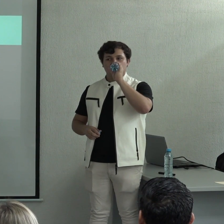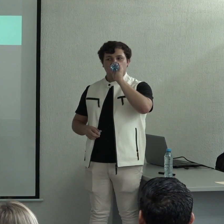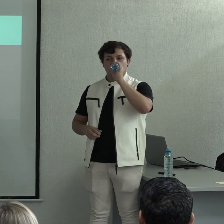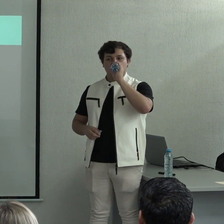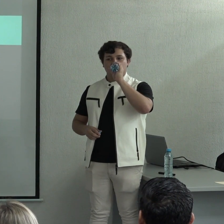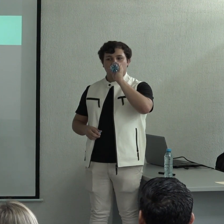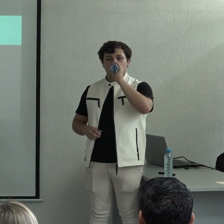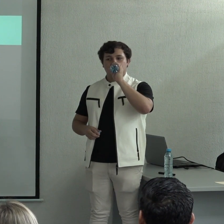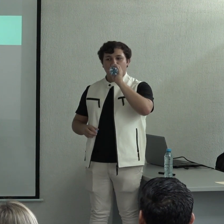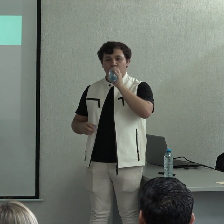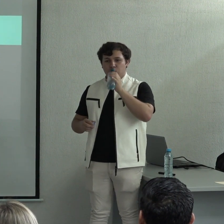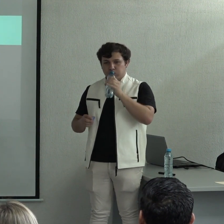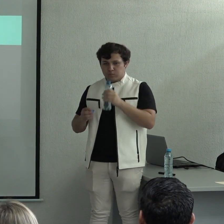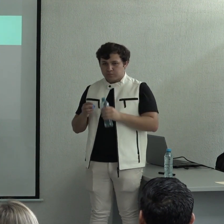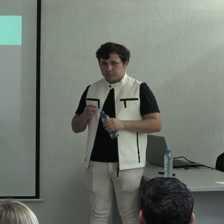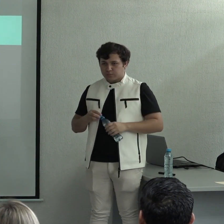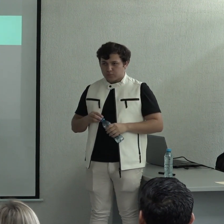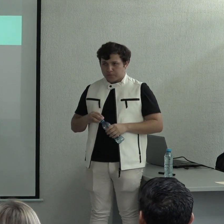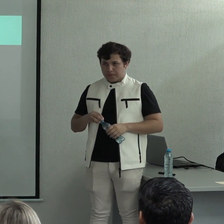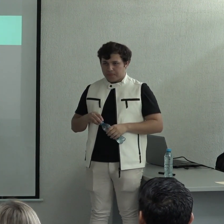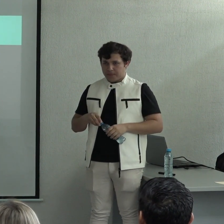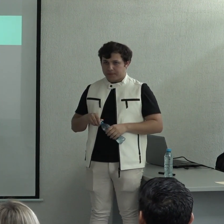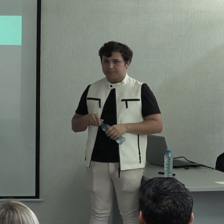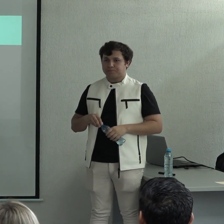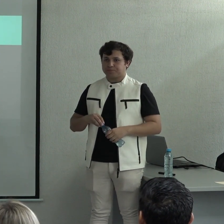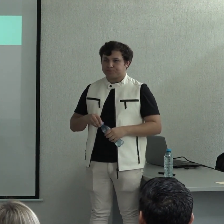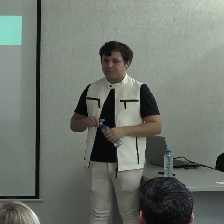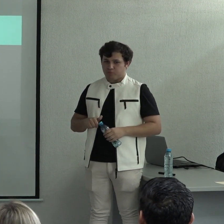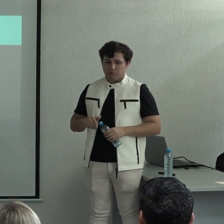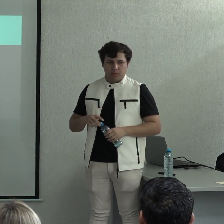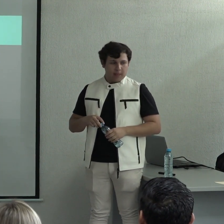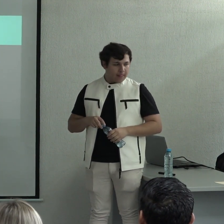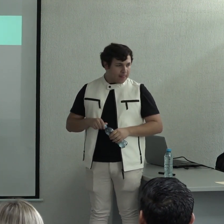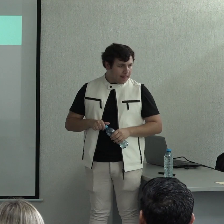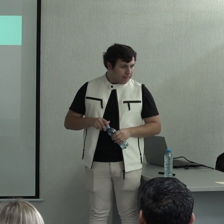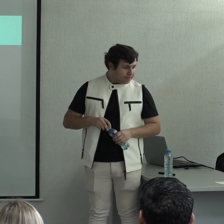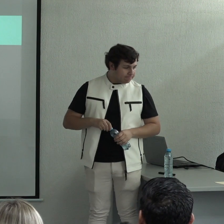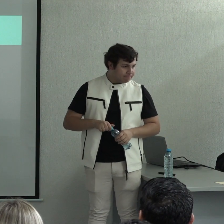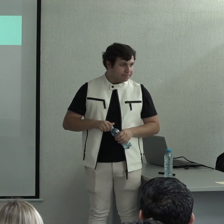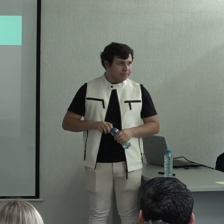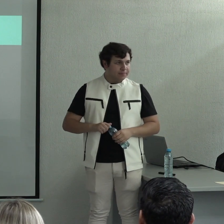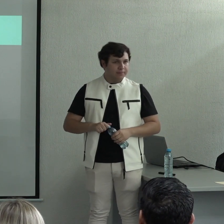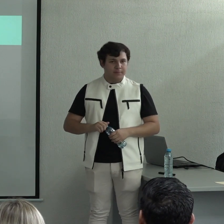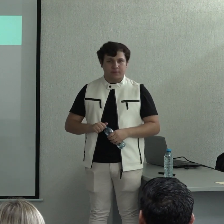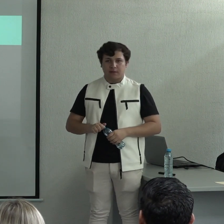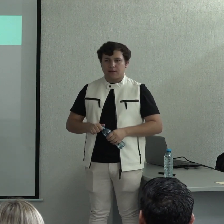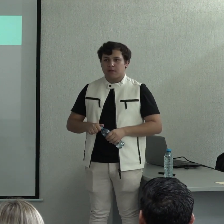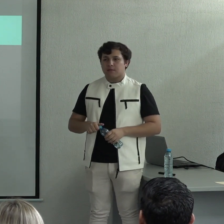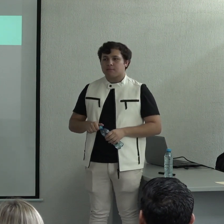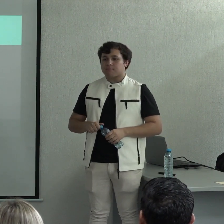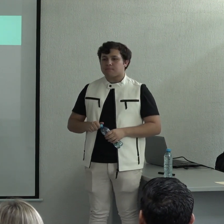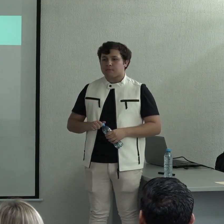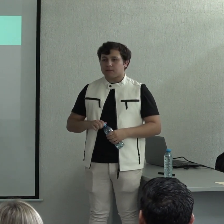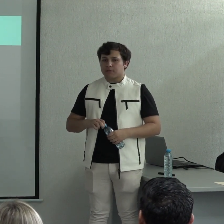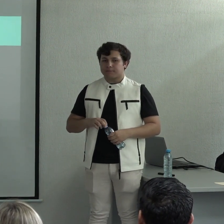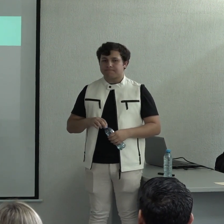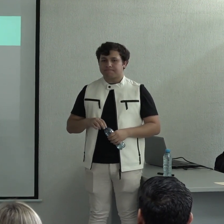preguntas y respuestas. Agradecemos levantar su mano para proporcionarles el micrófono y puedan formular su pregunta.